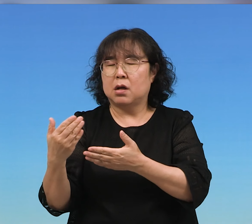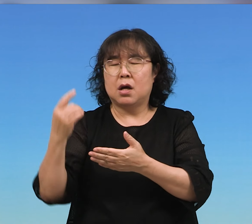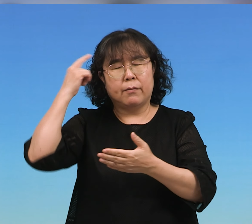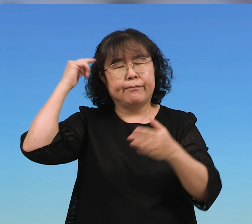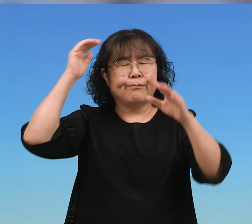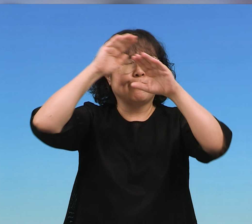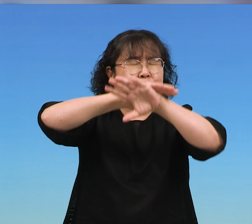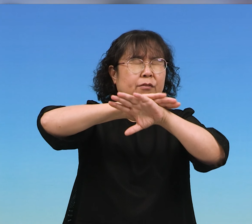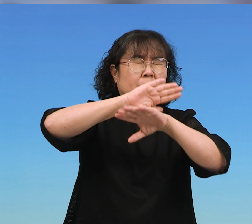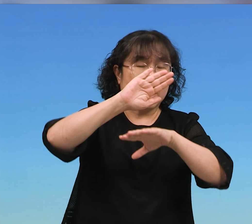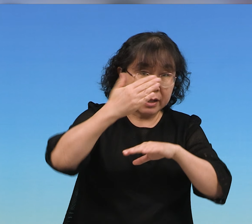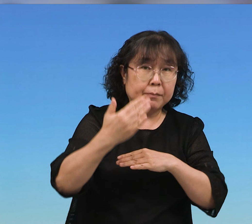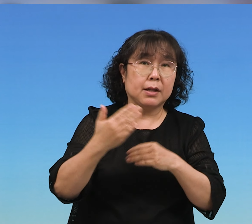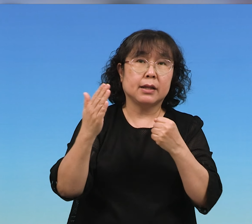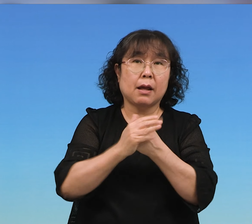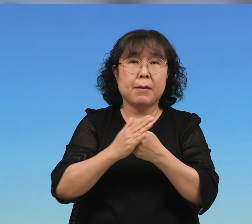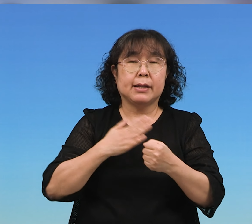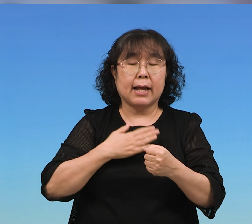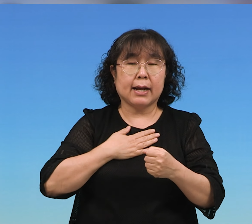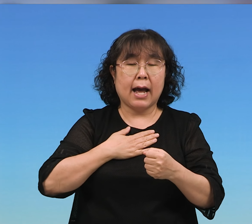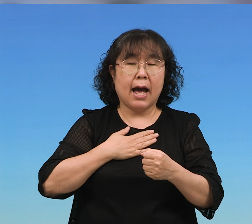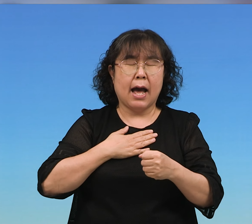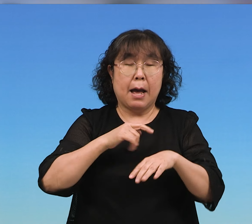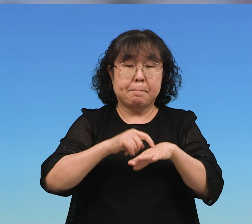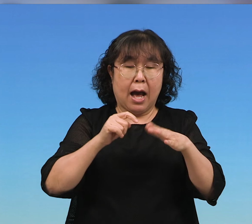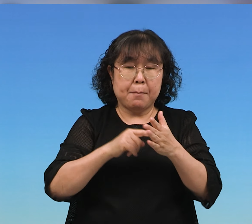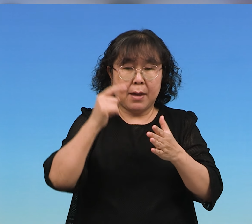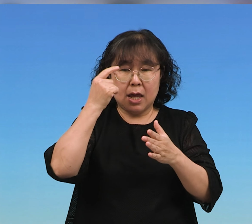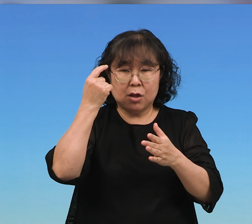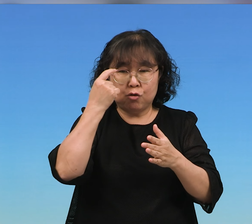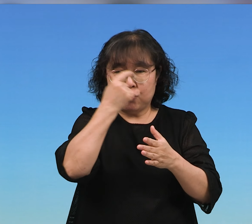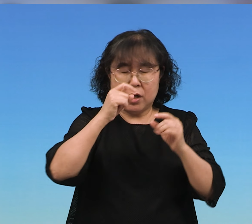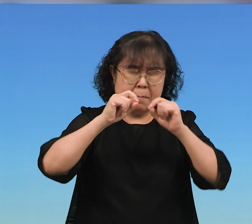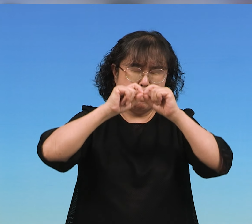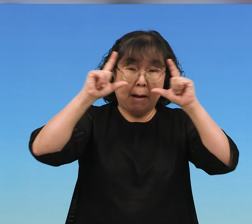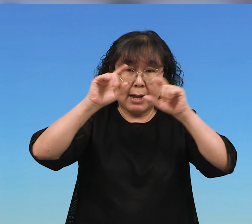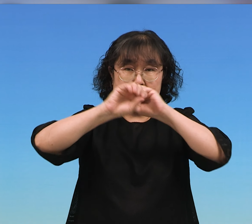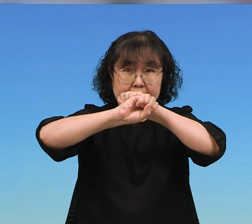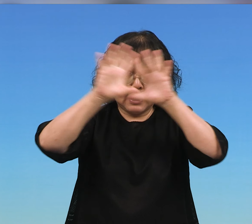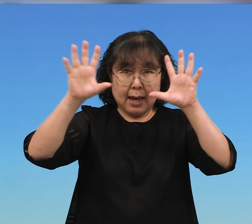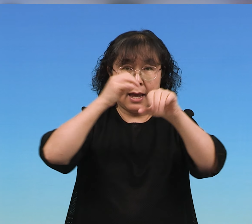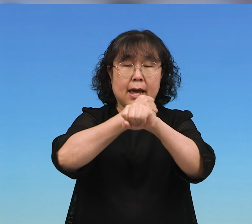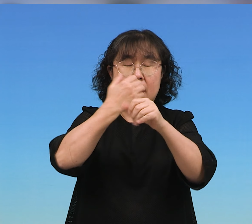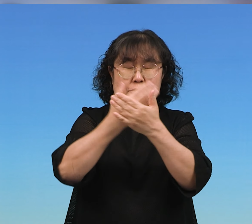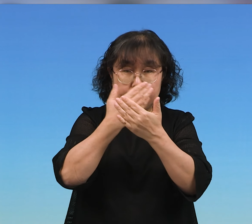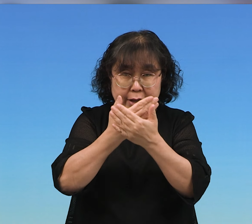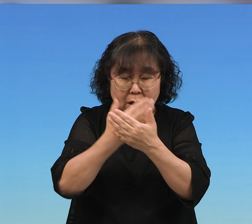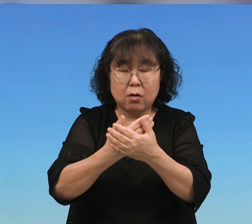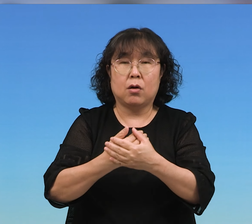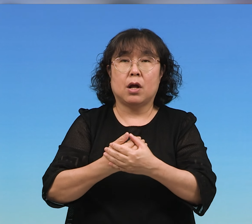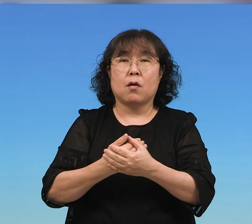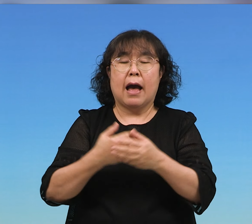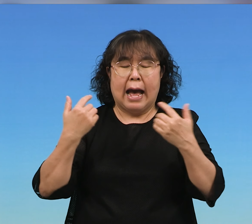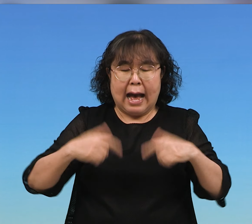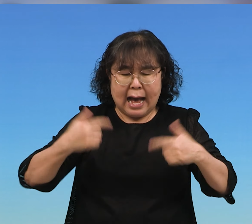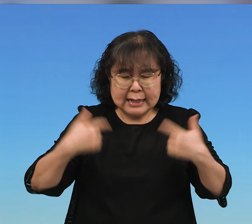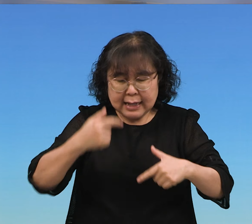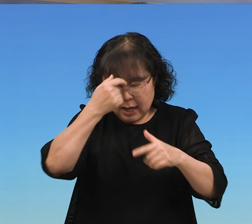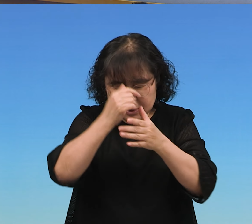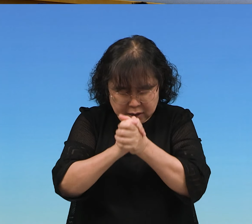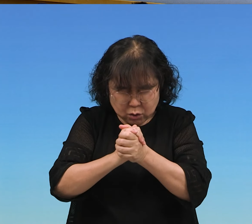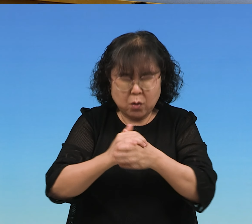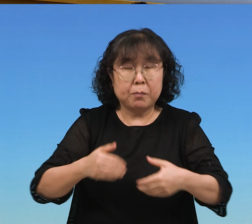하나님 영안을 열어주시는데 하나님 이것이 어두워지지 않도록 마음의 눈을 밝혀주시기 원합니다. 시편 119편